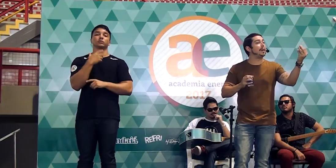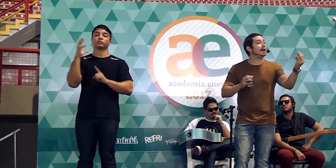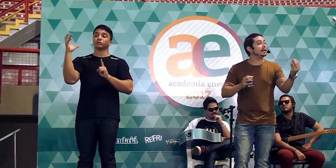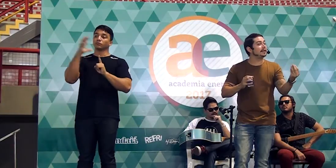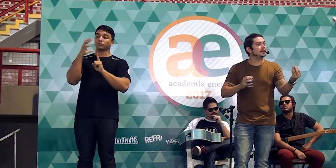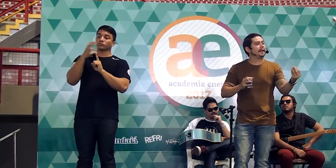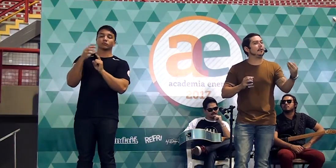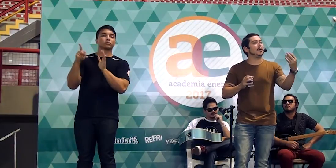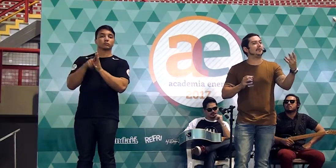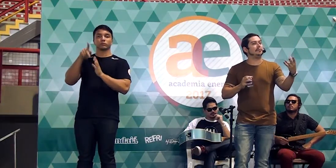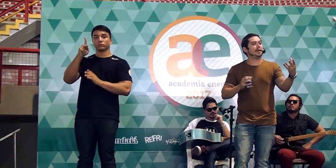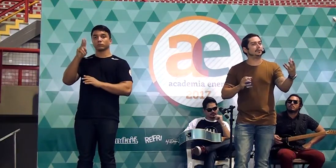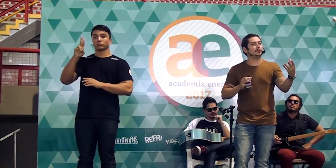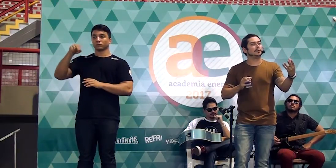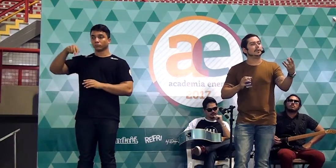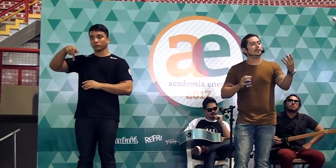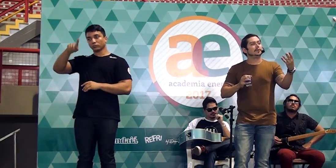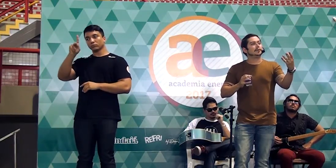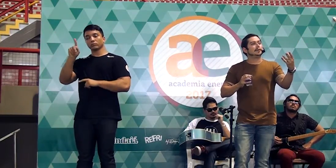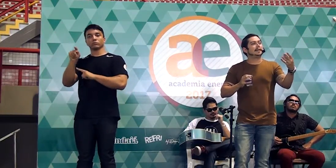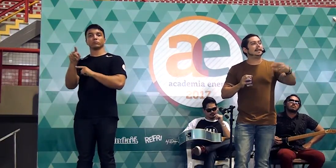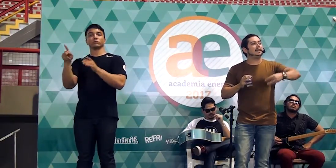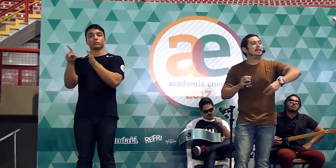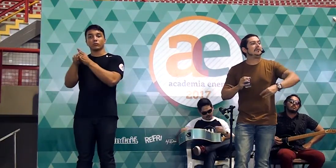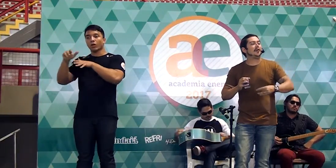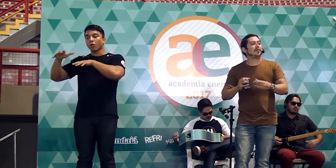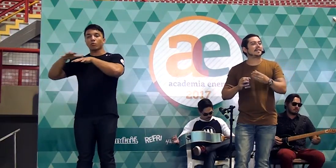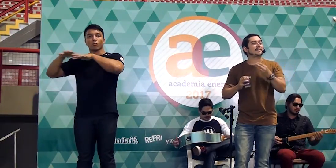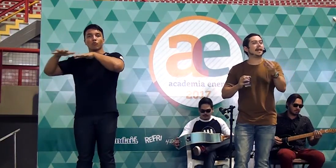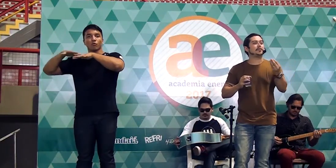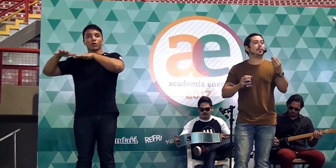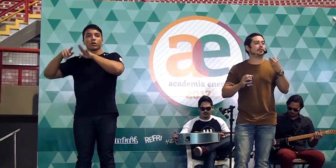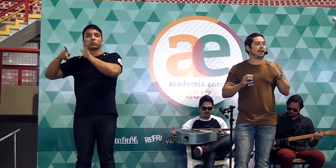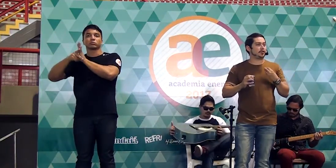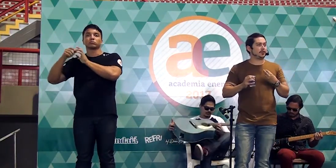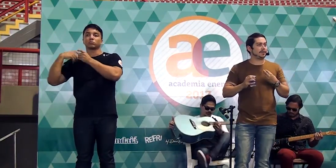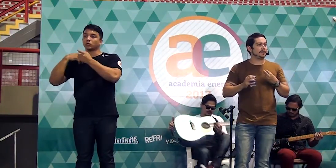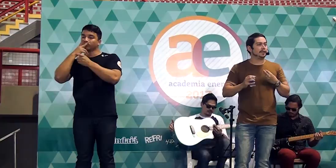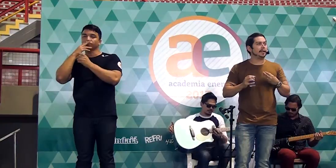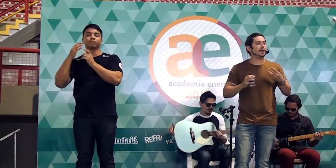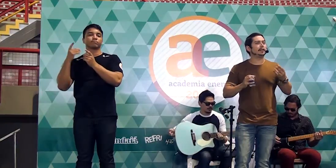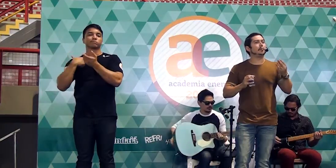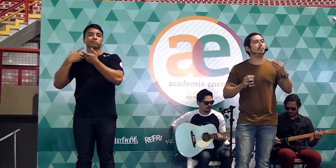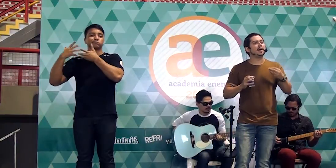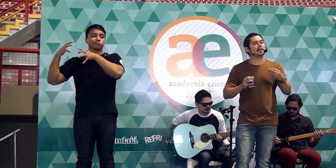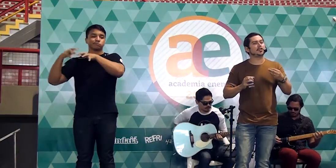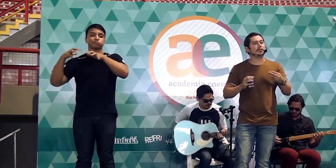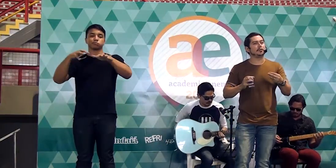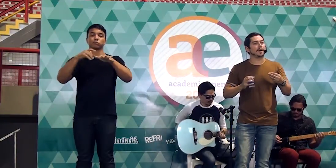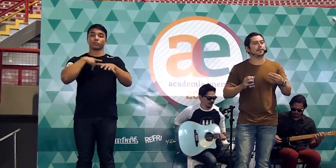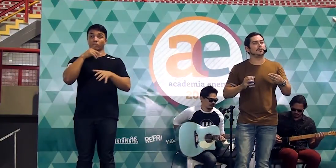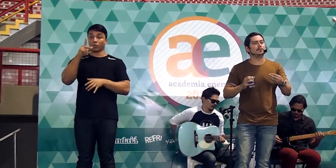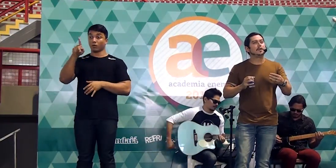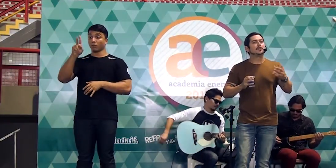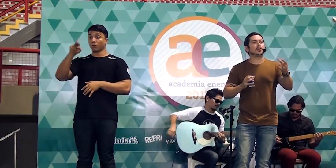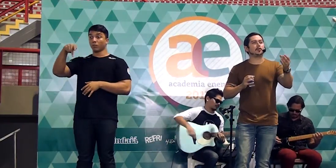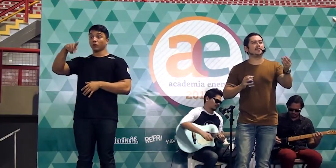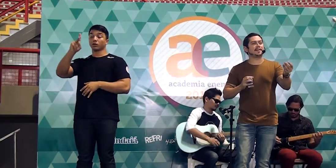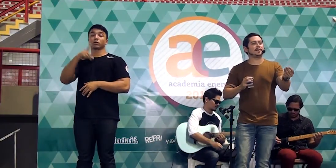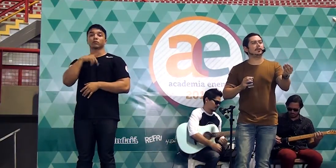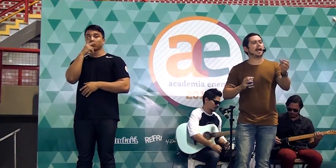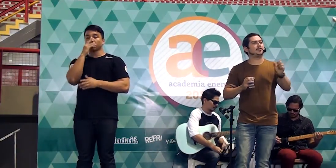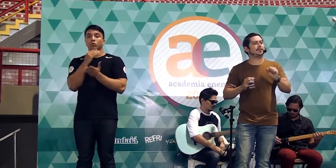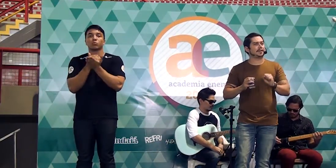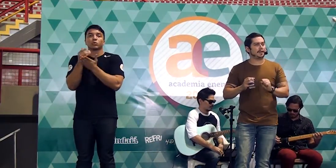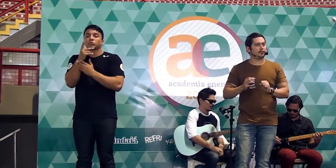influência do punk, que é um movimento que envolve uma série de protestos. Lembrando que o punk chegou no Brasil, chegou